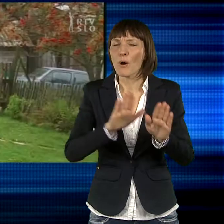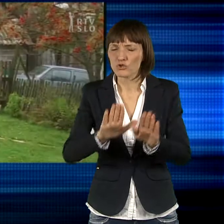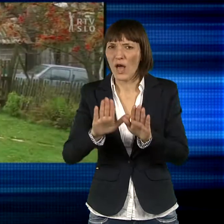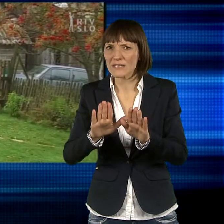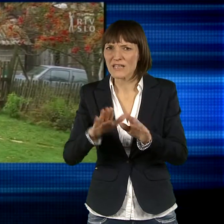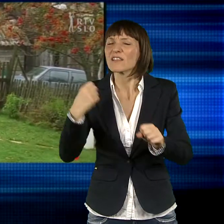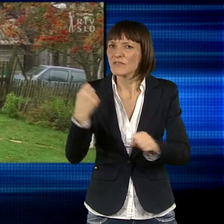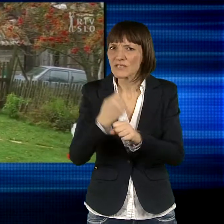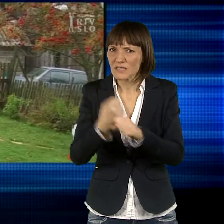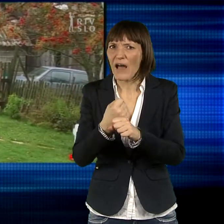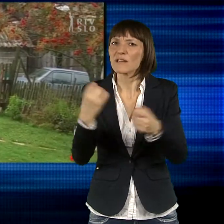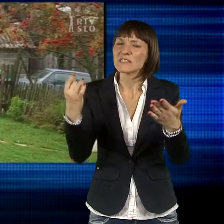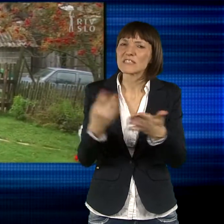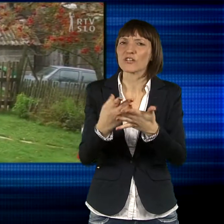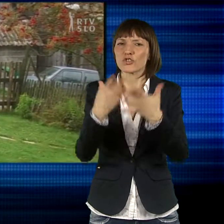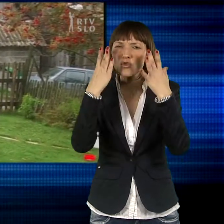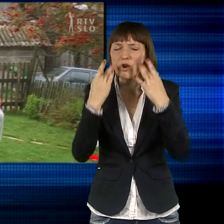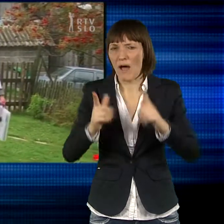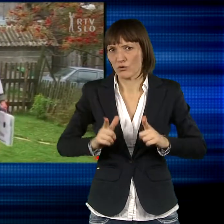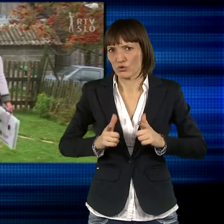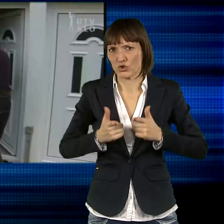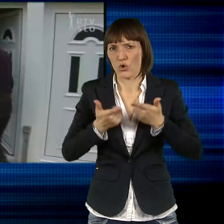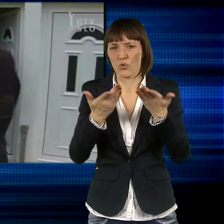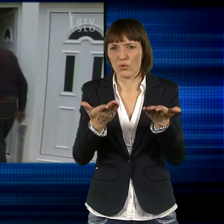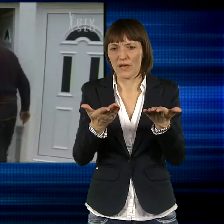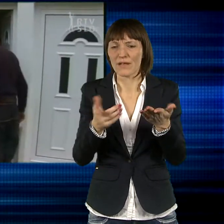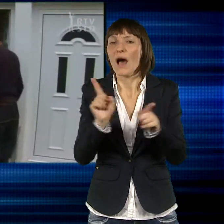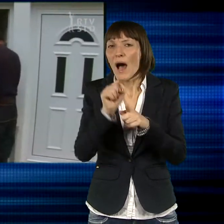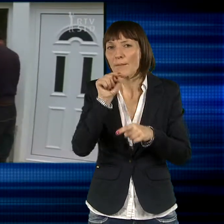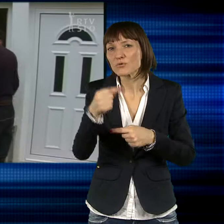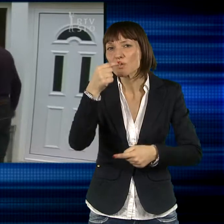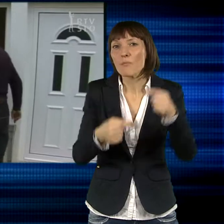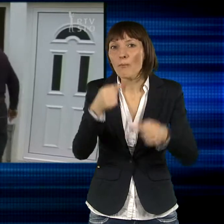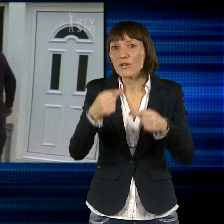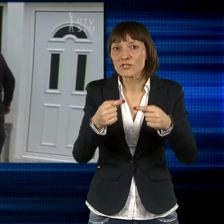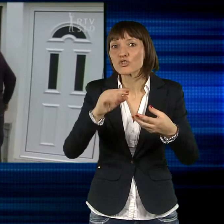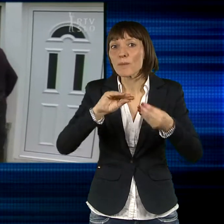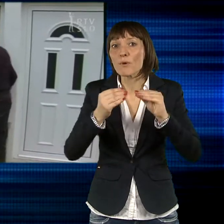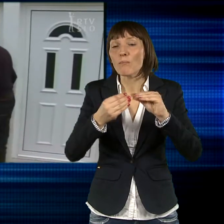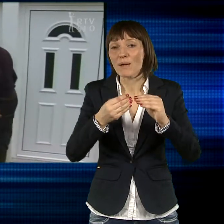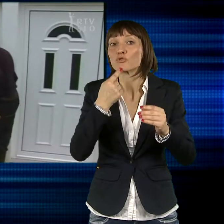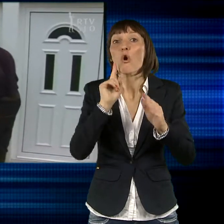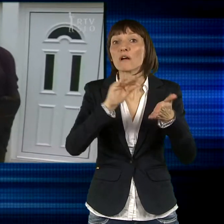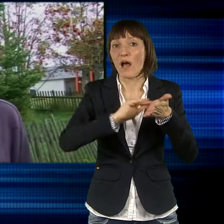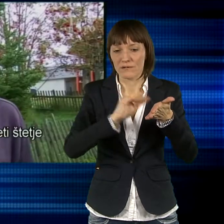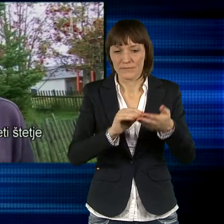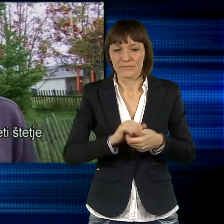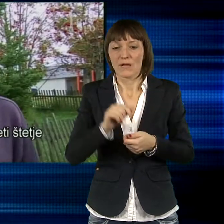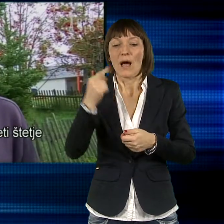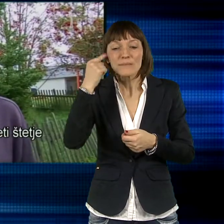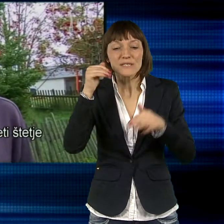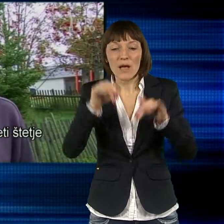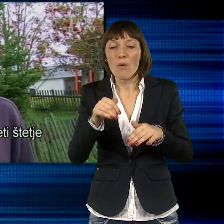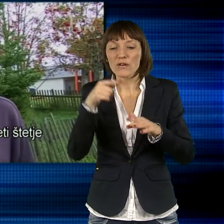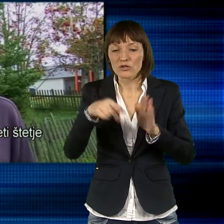vztrajne normalizacije nesrečne države, pa čeprav bodo rezultati zagotovo dobili tudi politične opredelitve. Pa ovaj